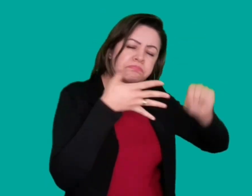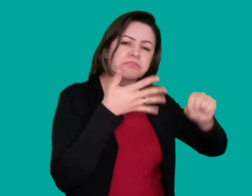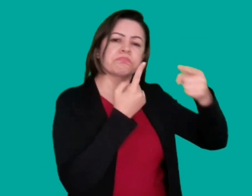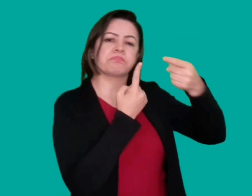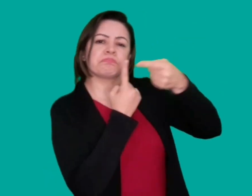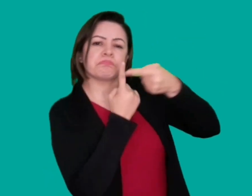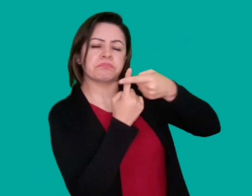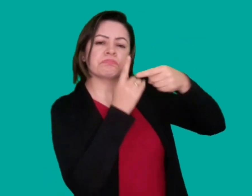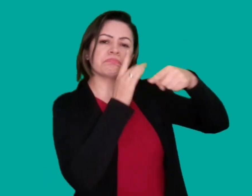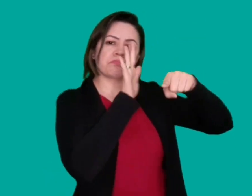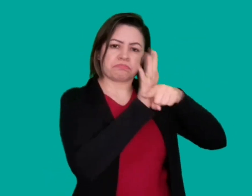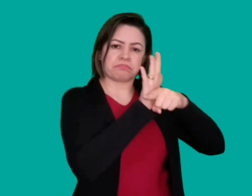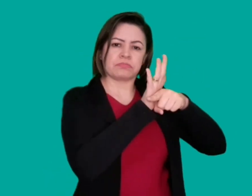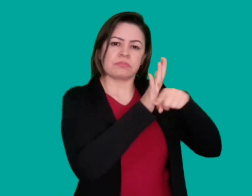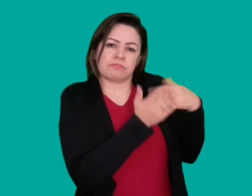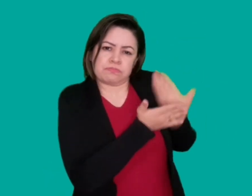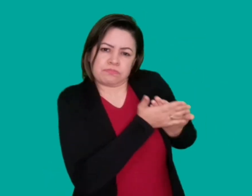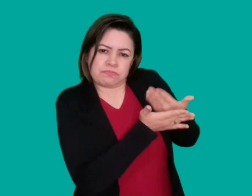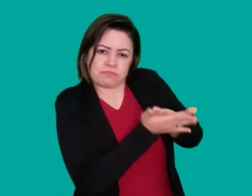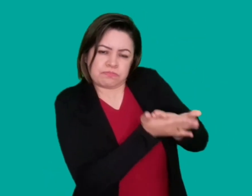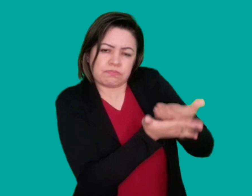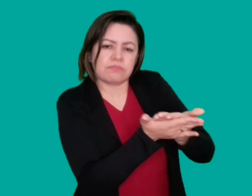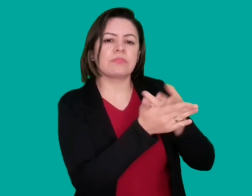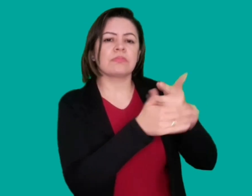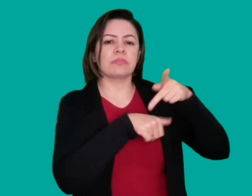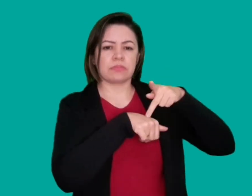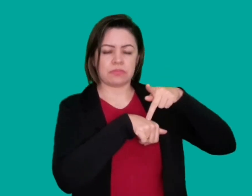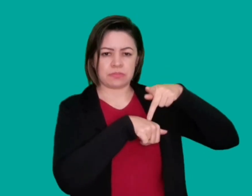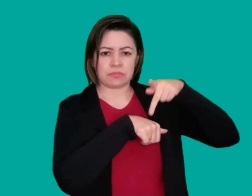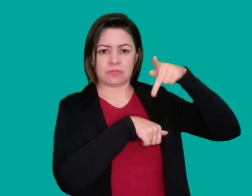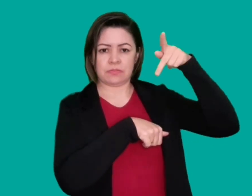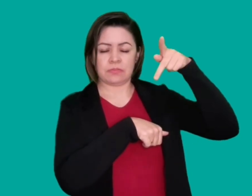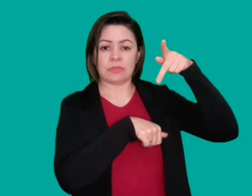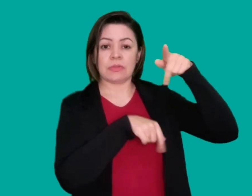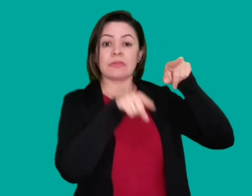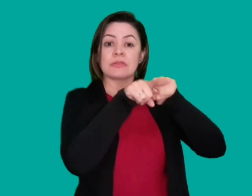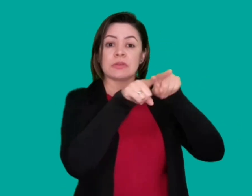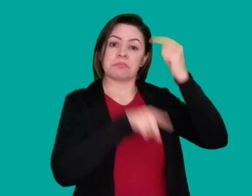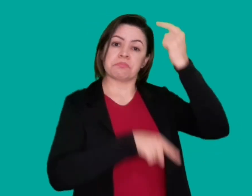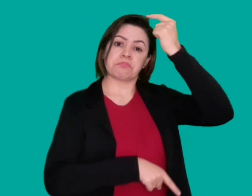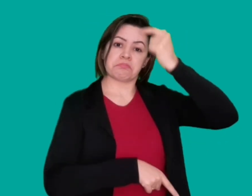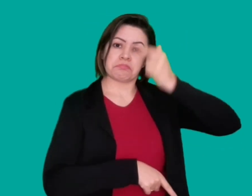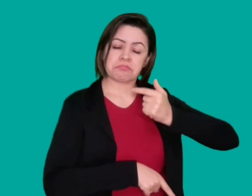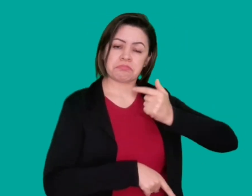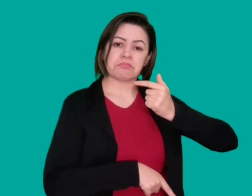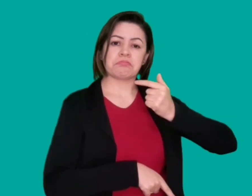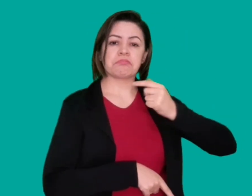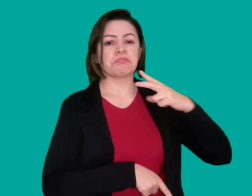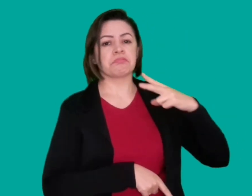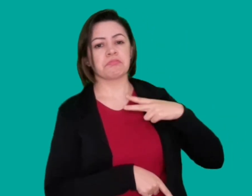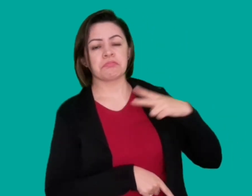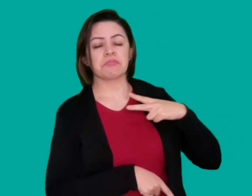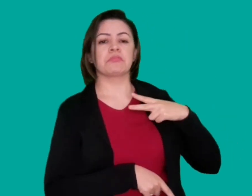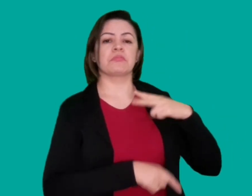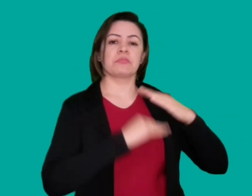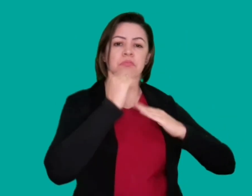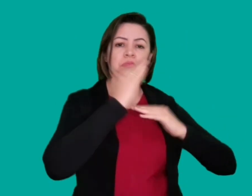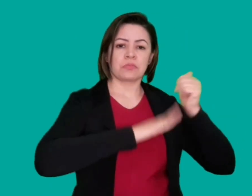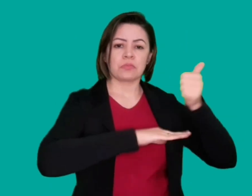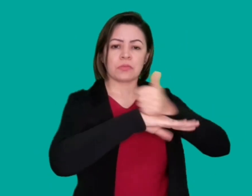aspectos positivos e negativos né dessa pós-graduação como que foi esse foi importante para a atuação